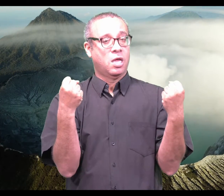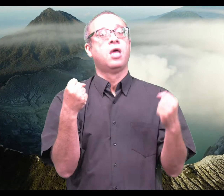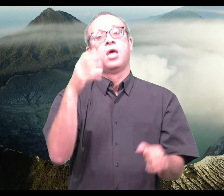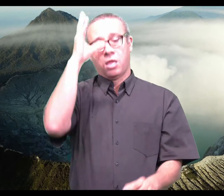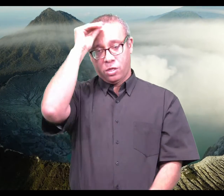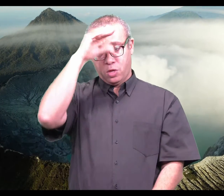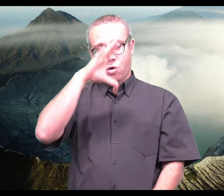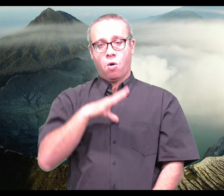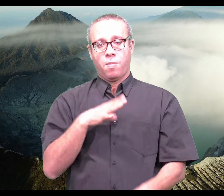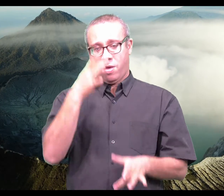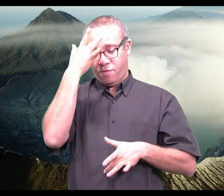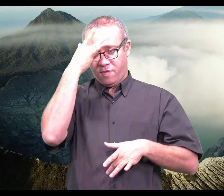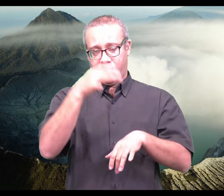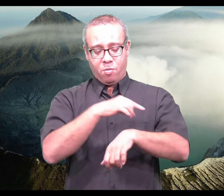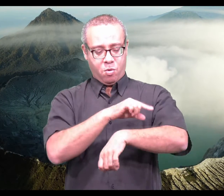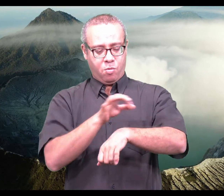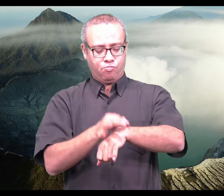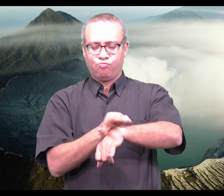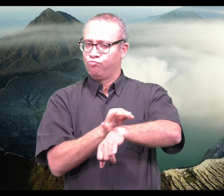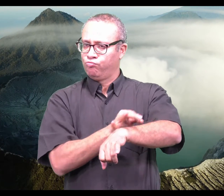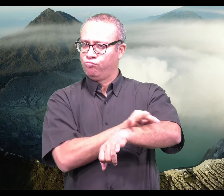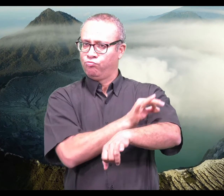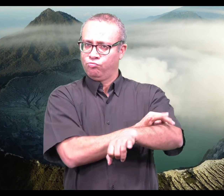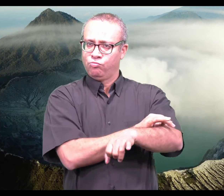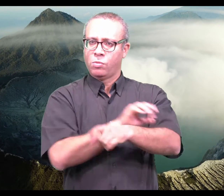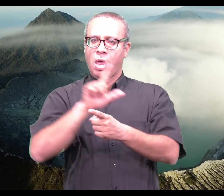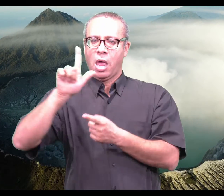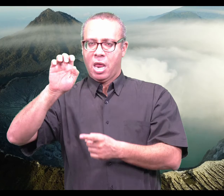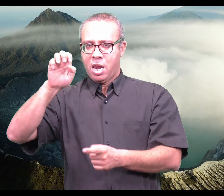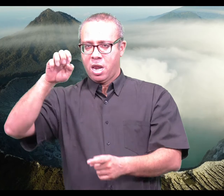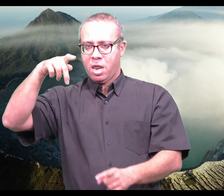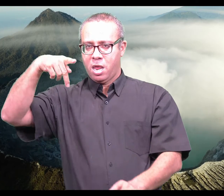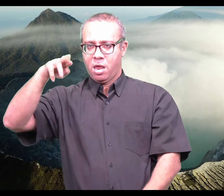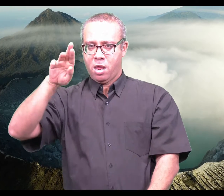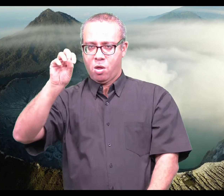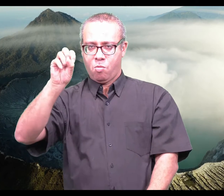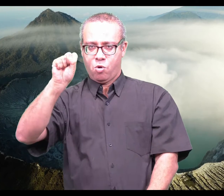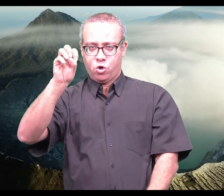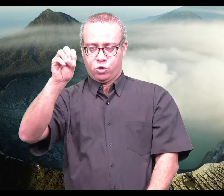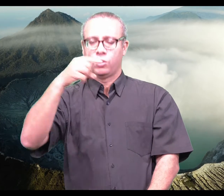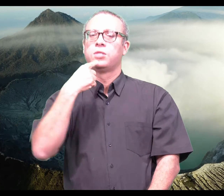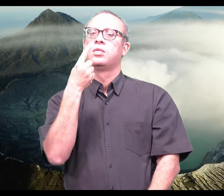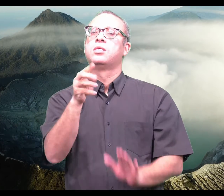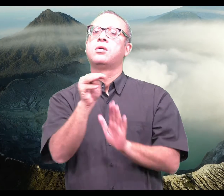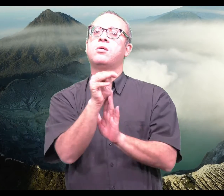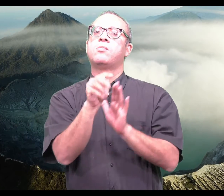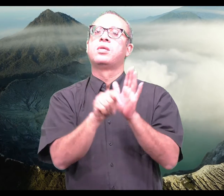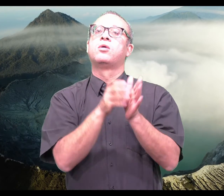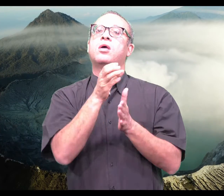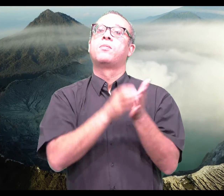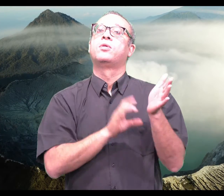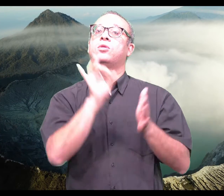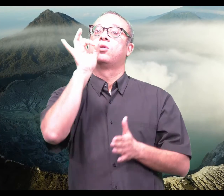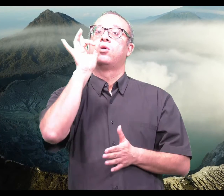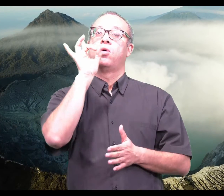que quiero considerar con ustedes en el día de hoy. Dice en Mateo capítulo 8 versículos 1 y 2 que al descender del monte